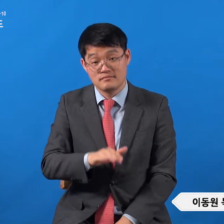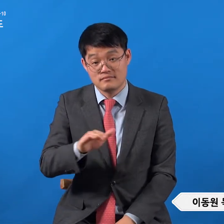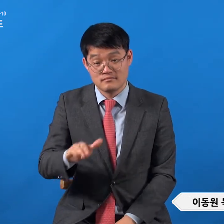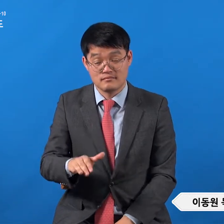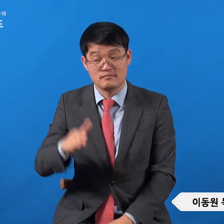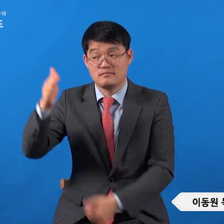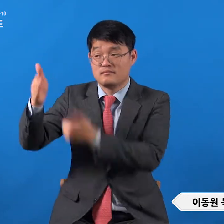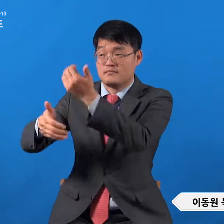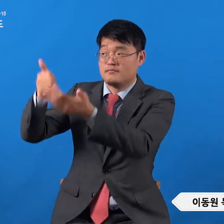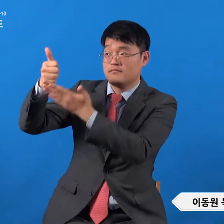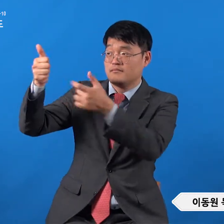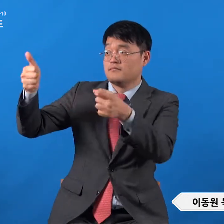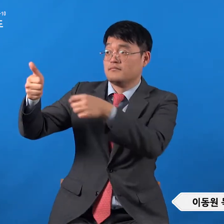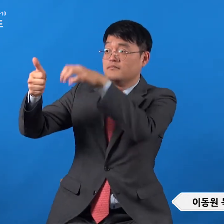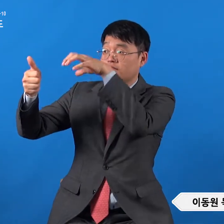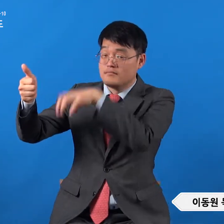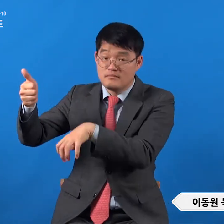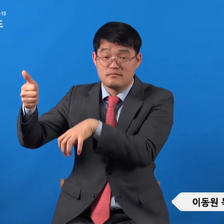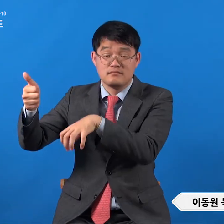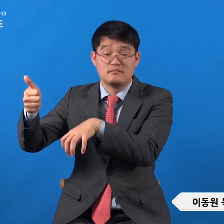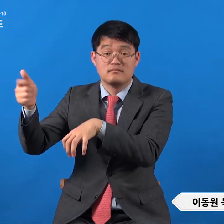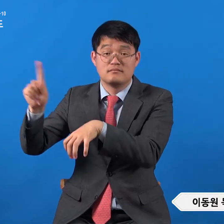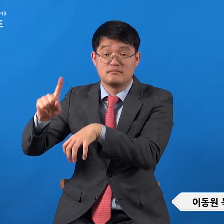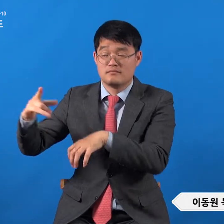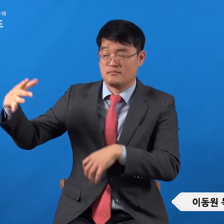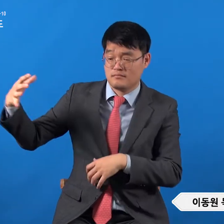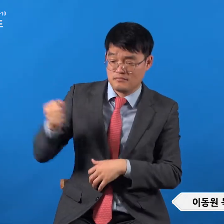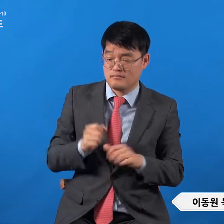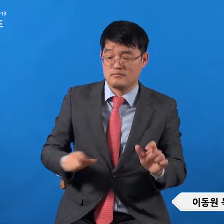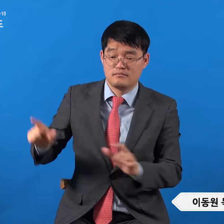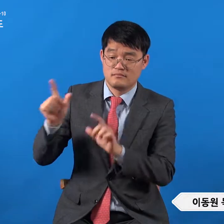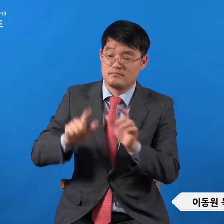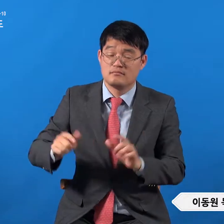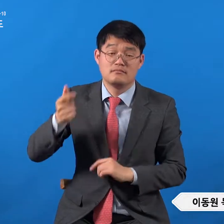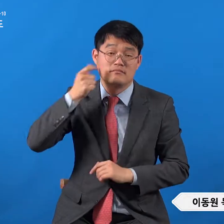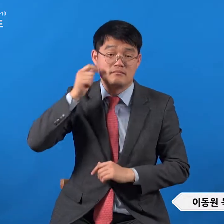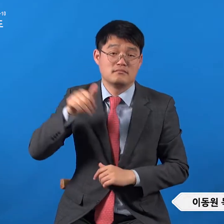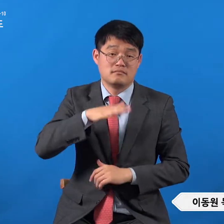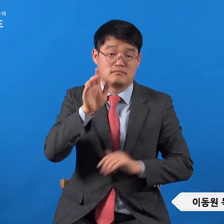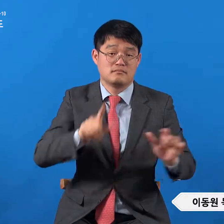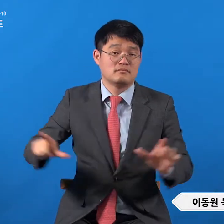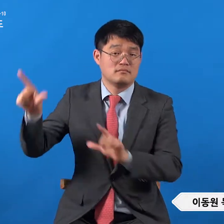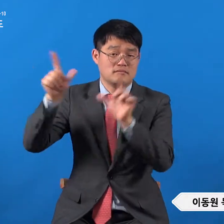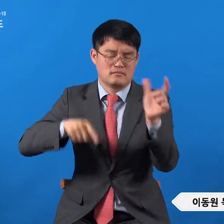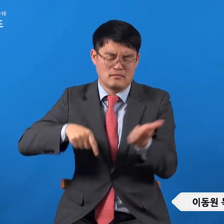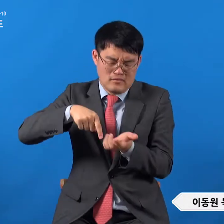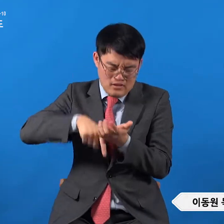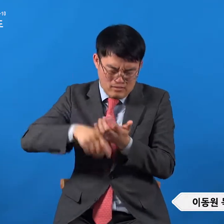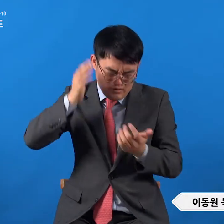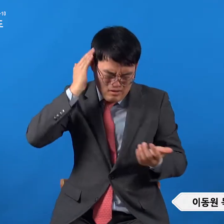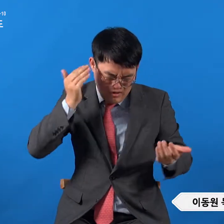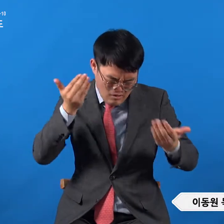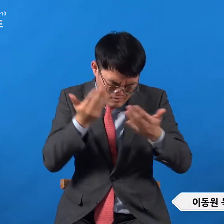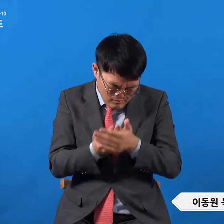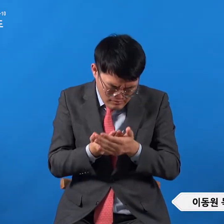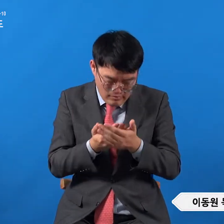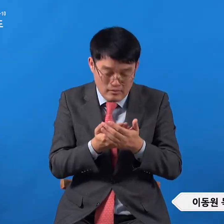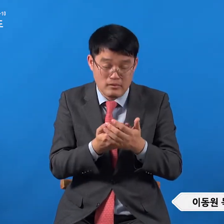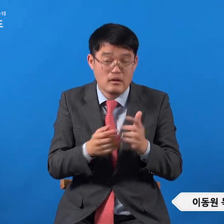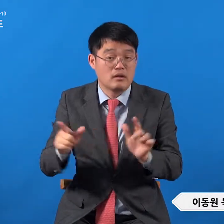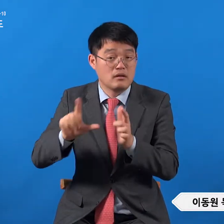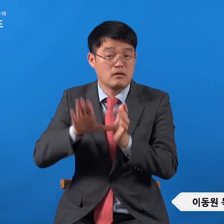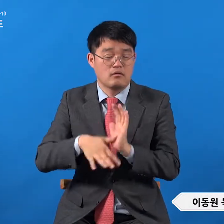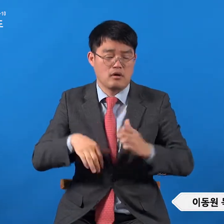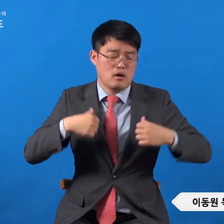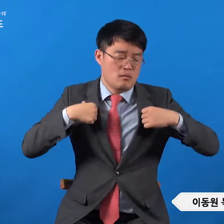우리가 지금 하나님 앞에서 누려야 할 것을 누리지 못하고 우리의 삶이 깊은 어둠 가운데 사로잡힌 이유, 포기해야 할